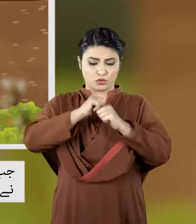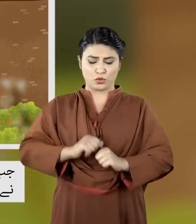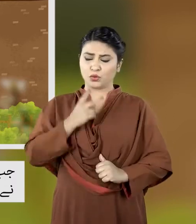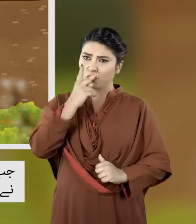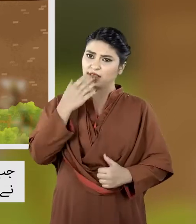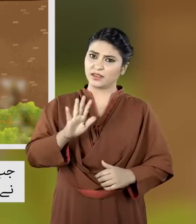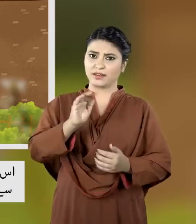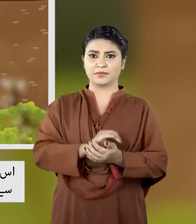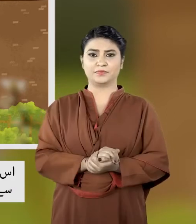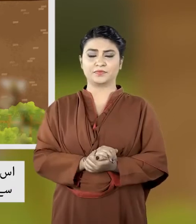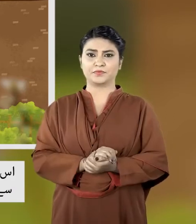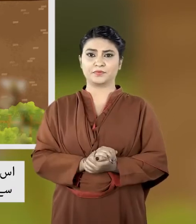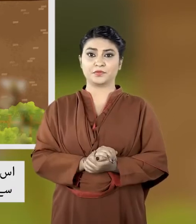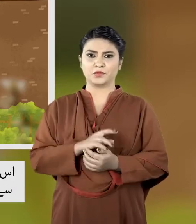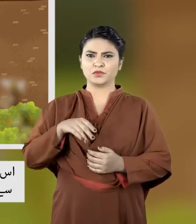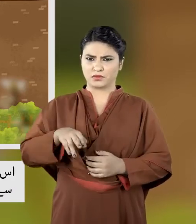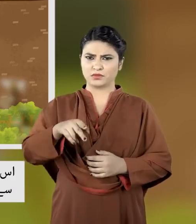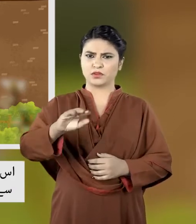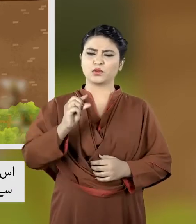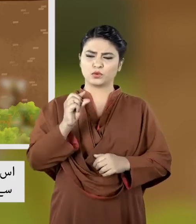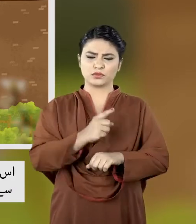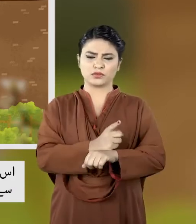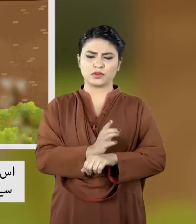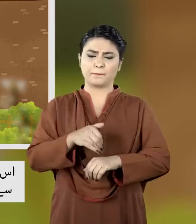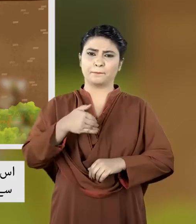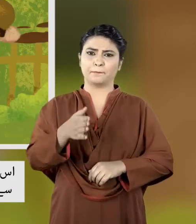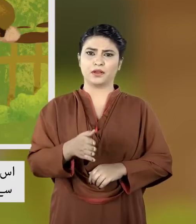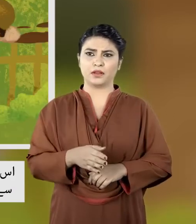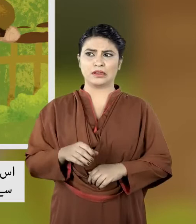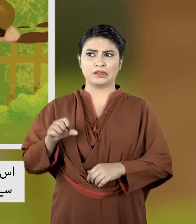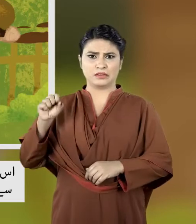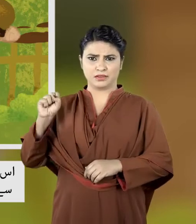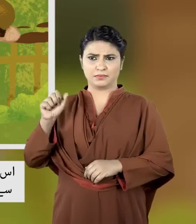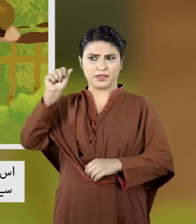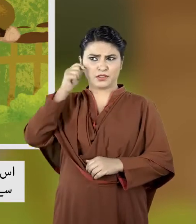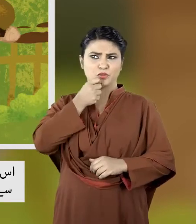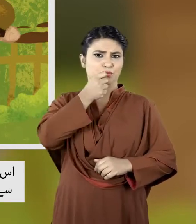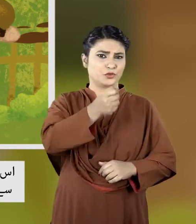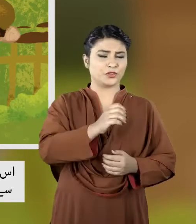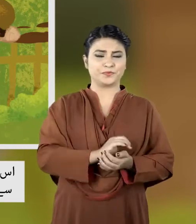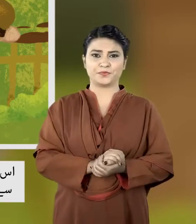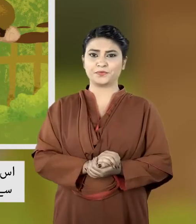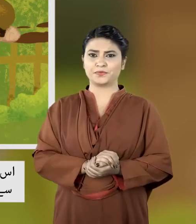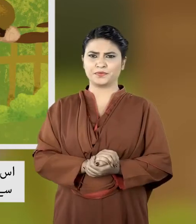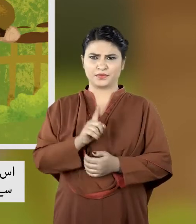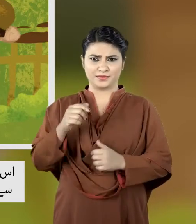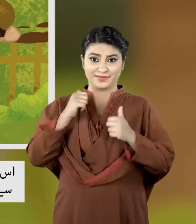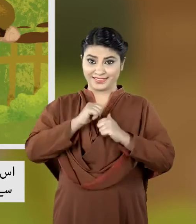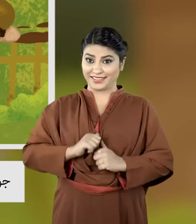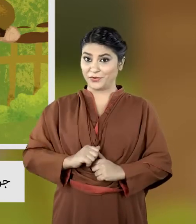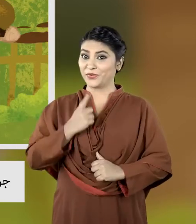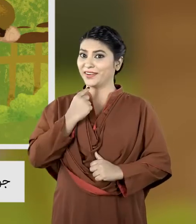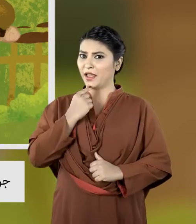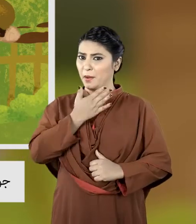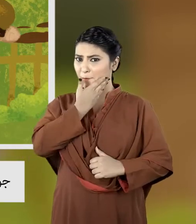لیا۔ اس کے گزرنے کے چند منٹ بعد سمبا نے عسکری سے پوچھا، کیا تمہیں سرخ کوٹ پسند